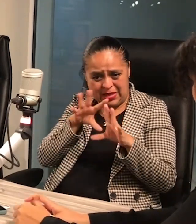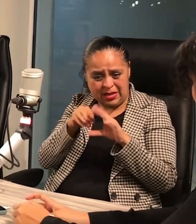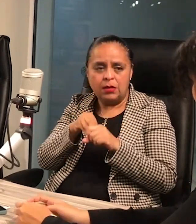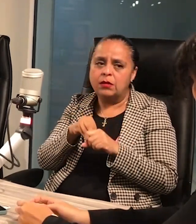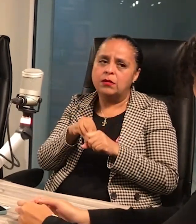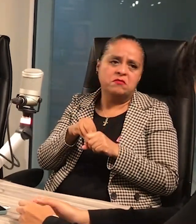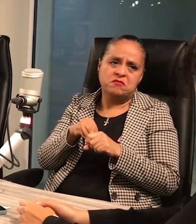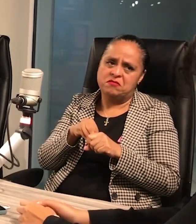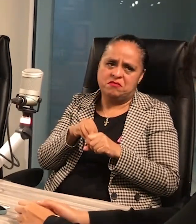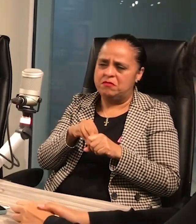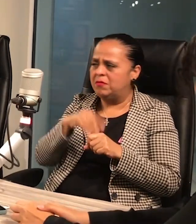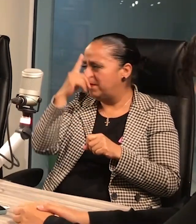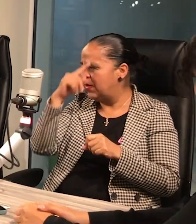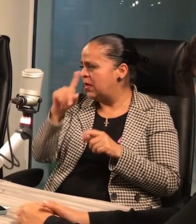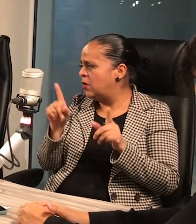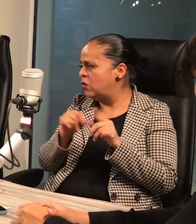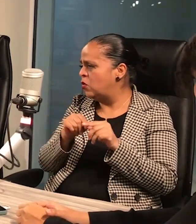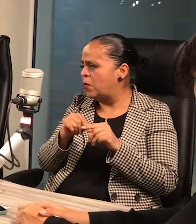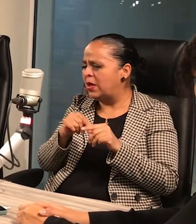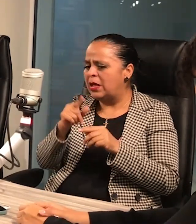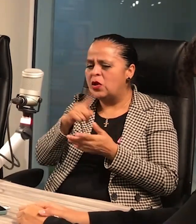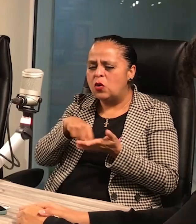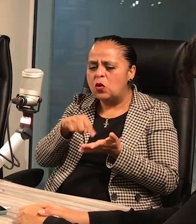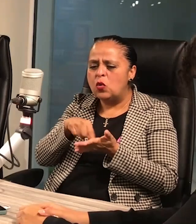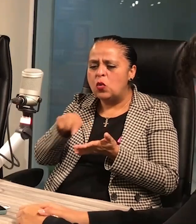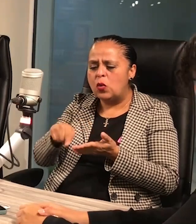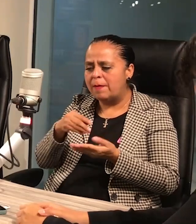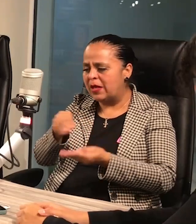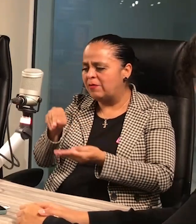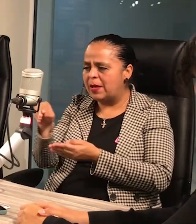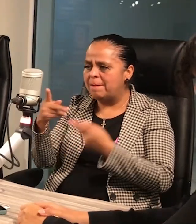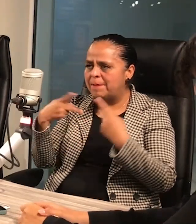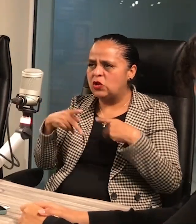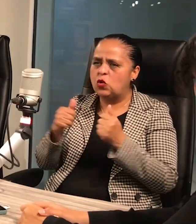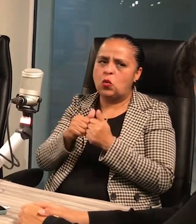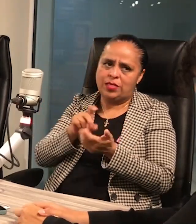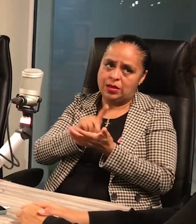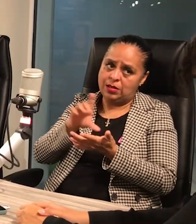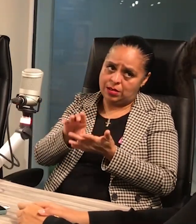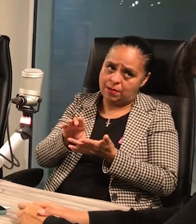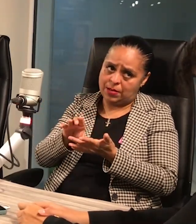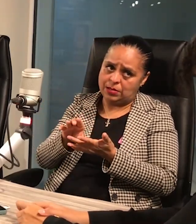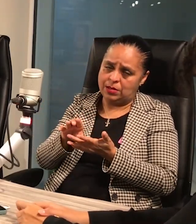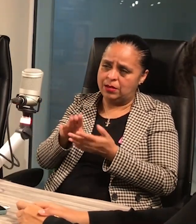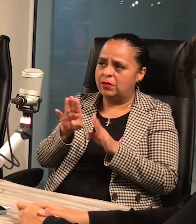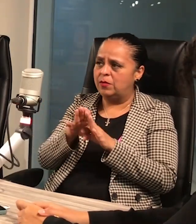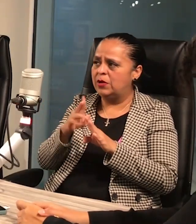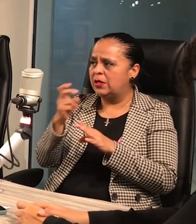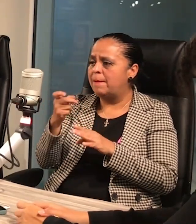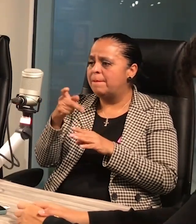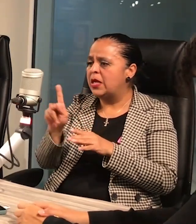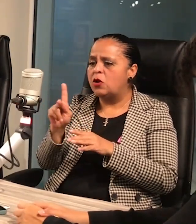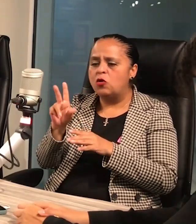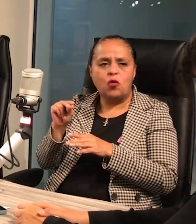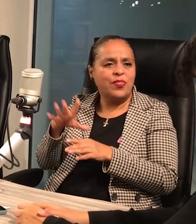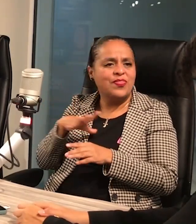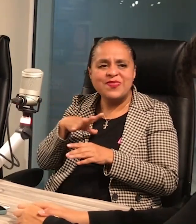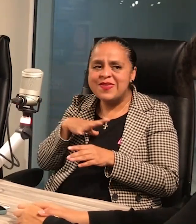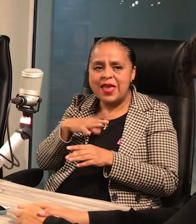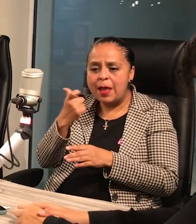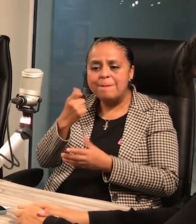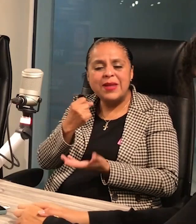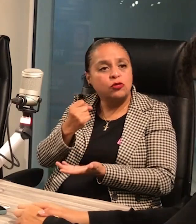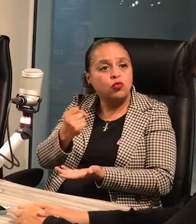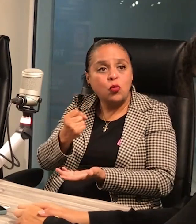para cubrir el área de comité de atención para personas con discapacidad, cubrir salarios y todo eso, pero no se tiene etiquetado un